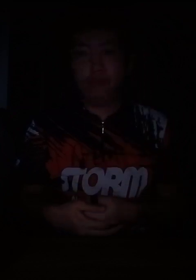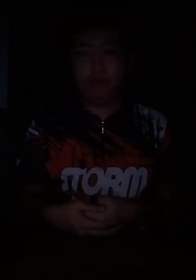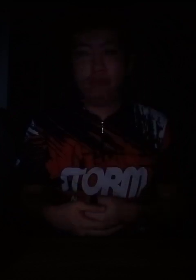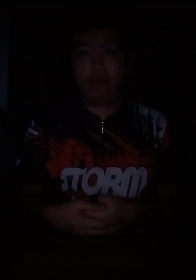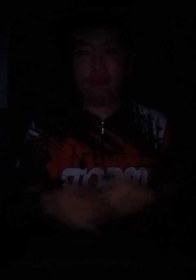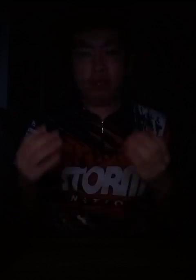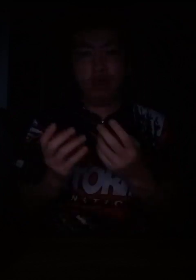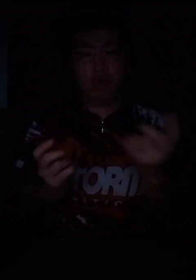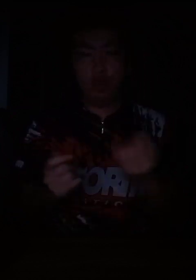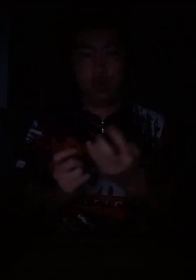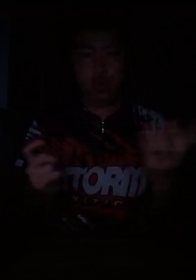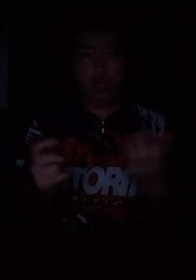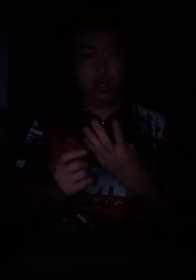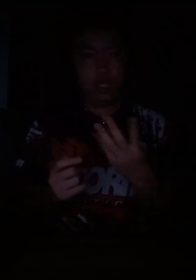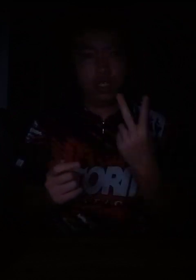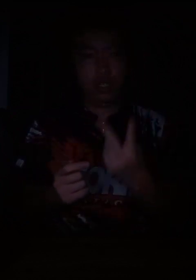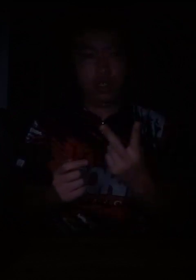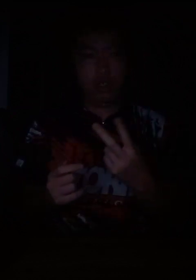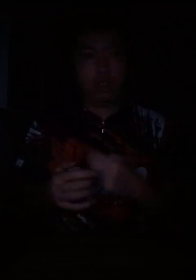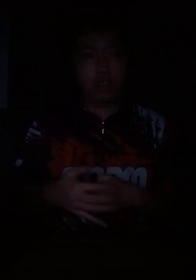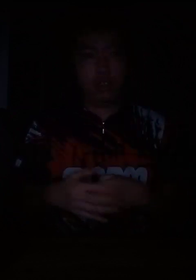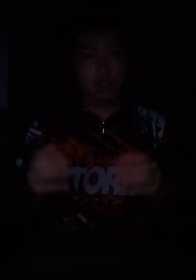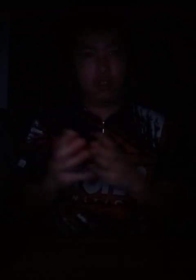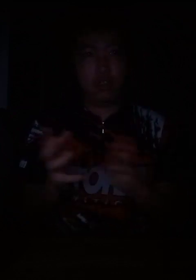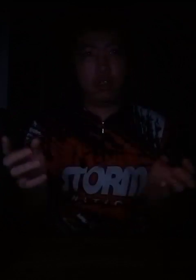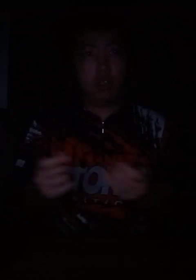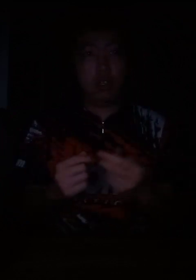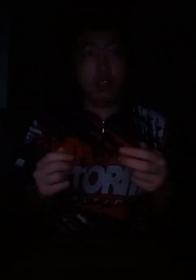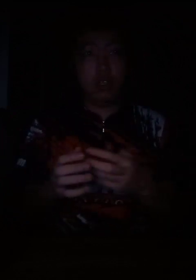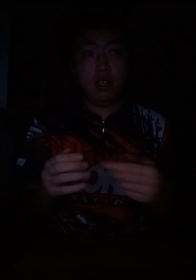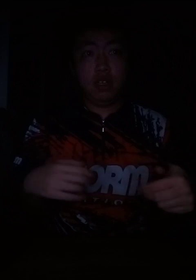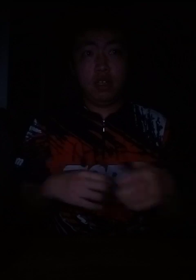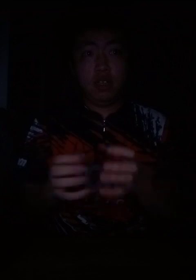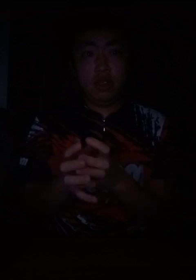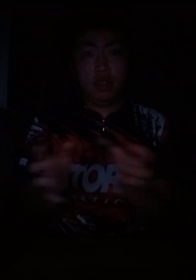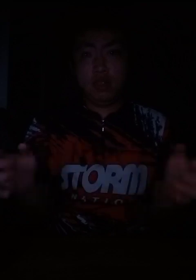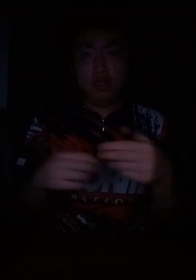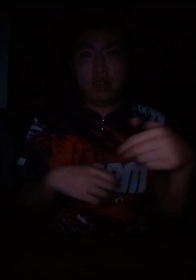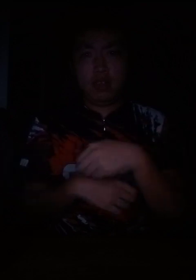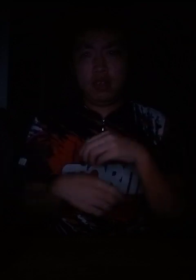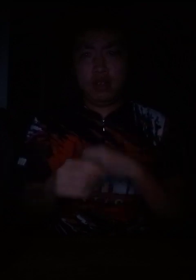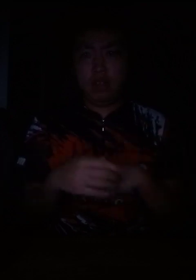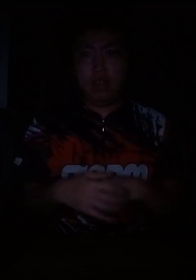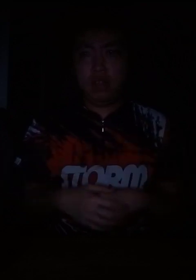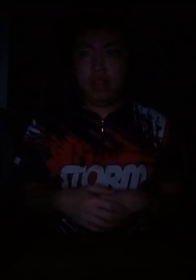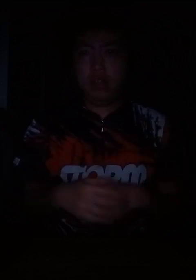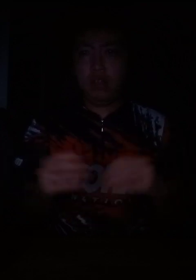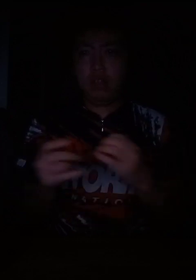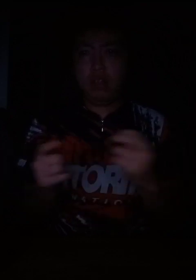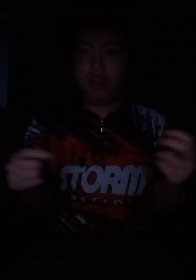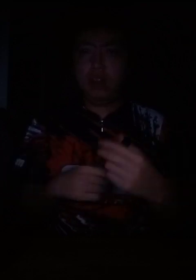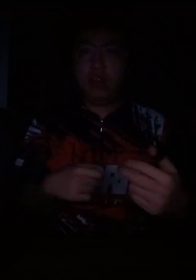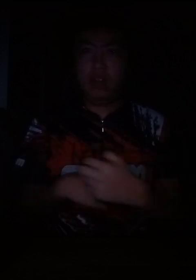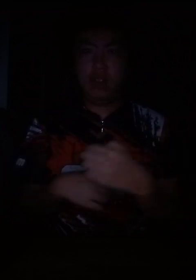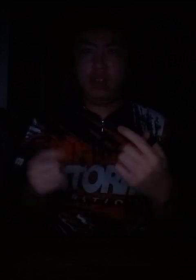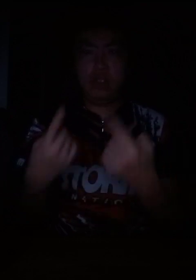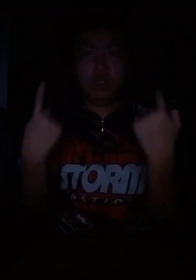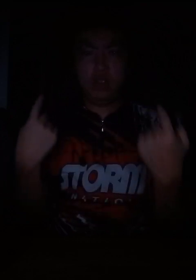지난 5일 오후 4시 20분쯤 서울 화곡동 일대를 지나던 버스 안에서 일어난 일입니다. 운행 중인 버스 뒷문 쪽에 서 있던